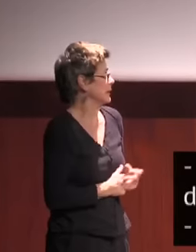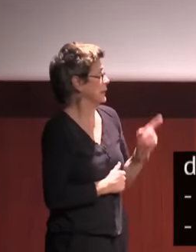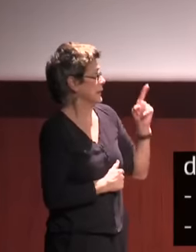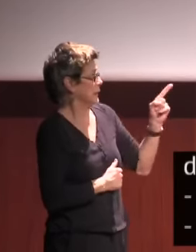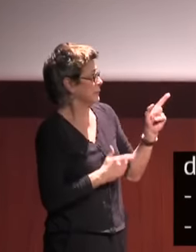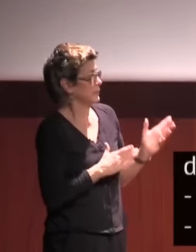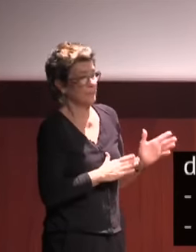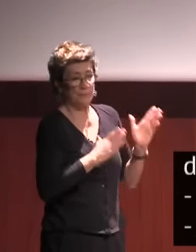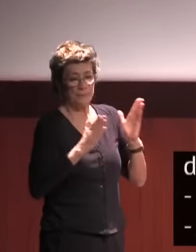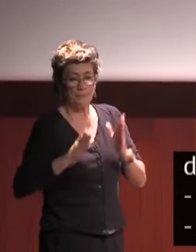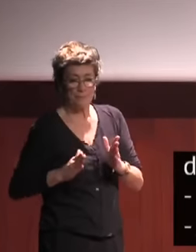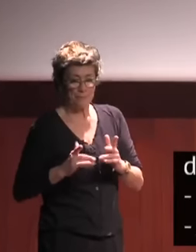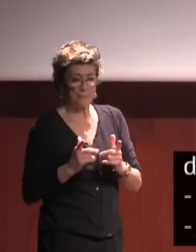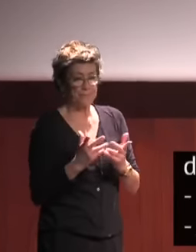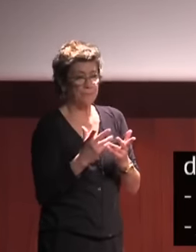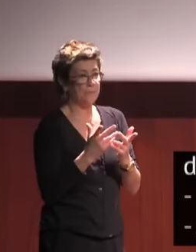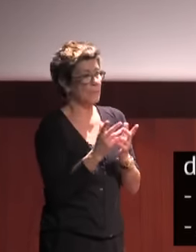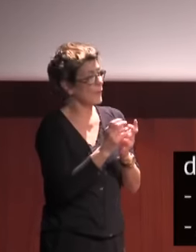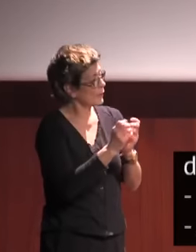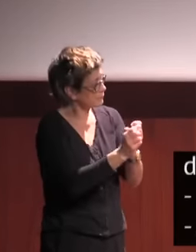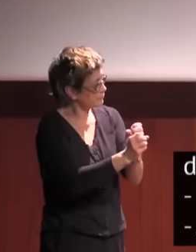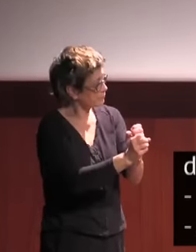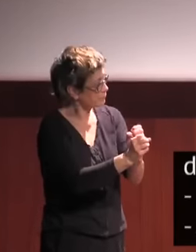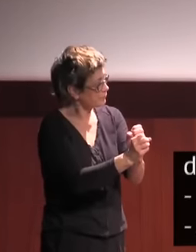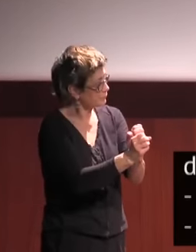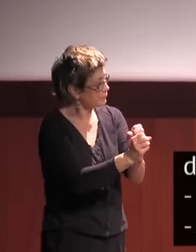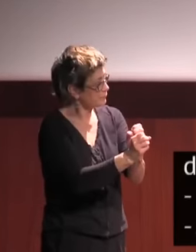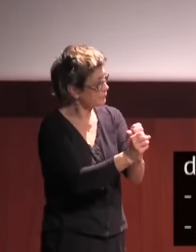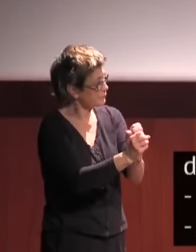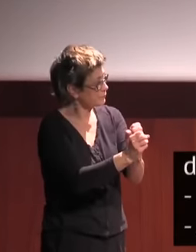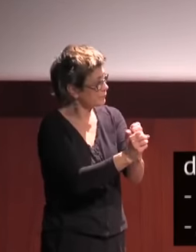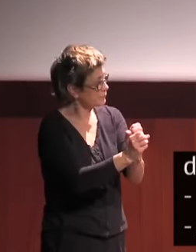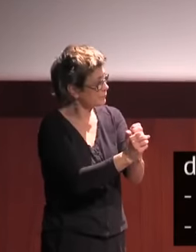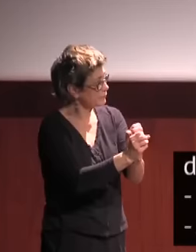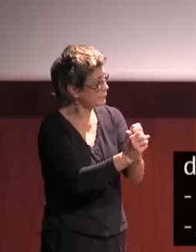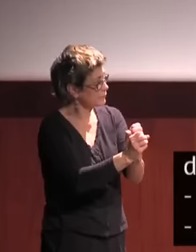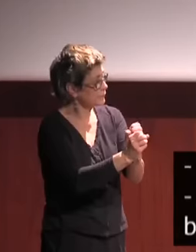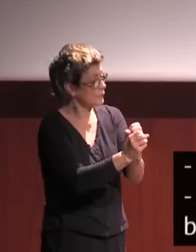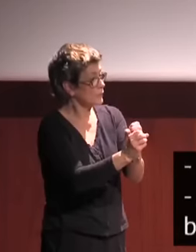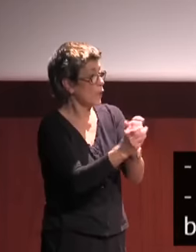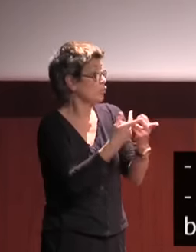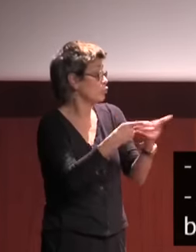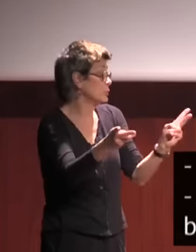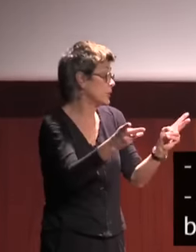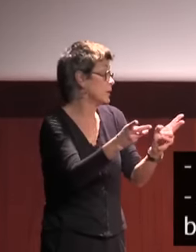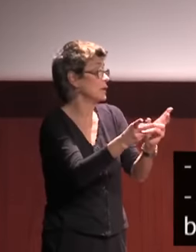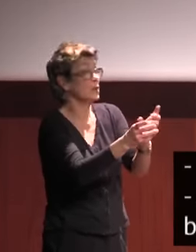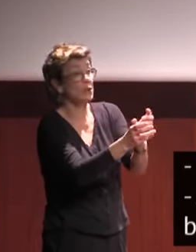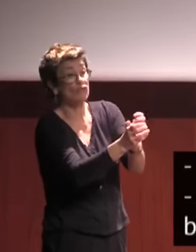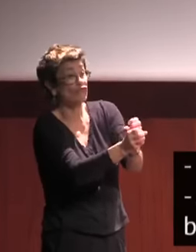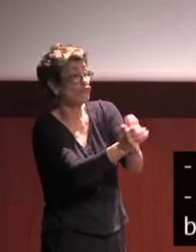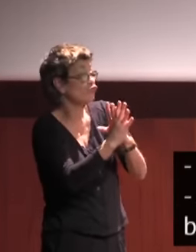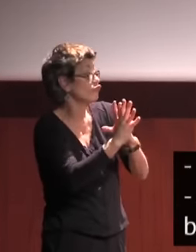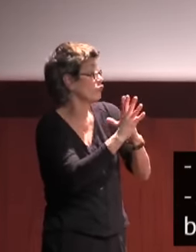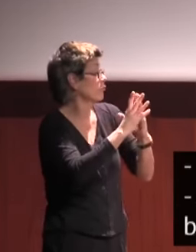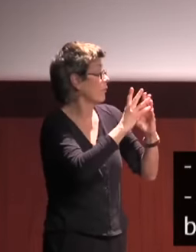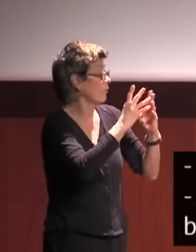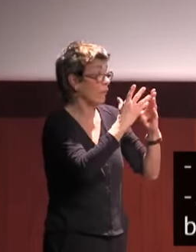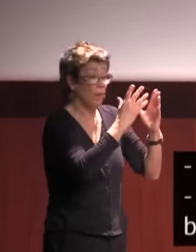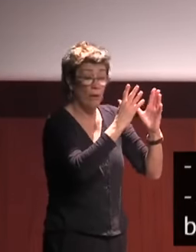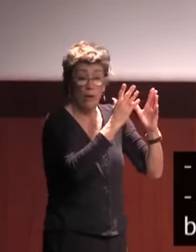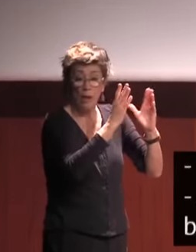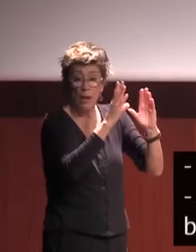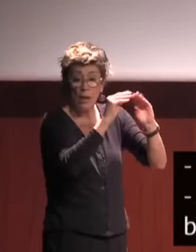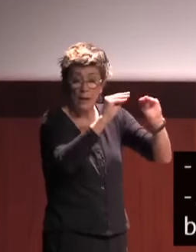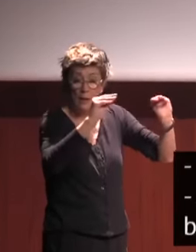parler des publics, des librairies et des bibliothèques. Et vous, Brigitte Baumier, vous pouvez tout à fait répondre en tant qu'usagère, peut-être.